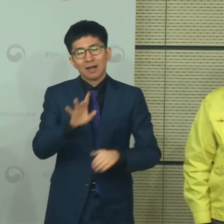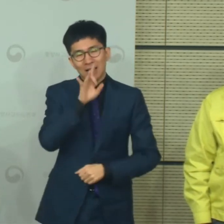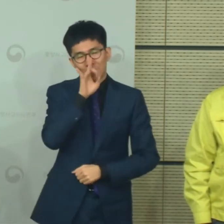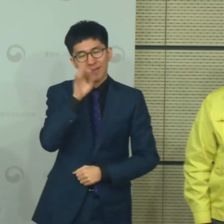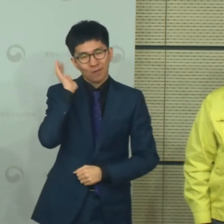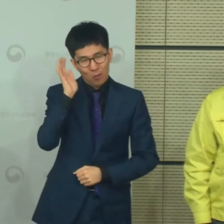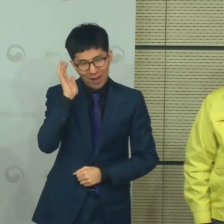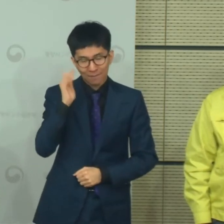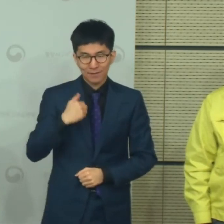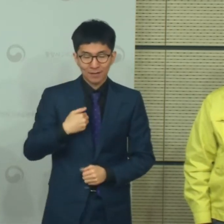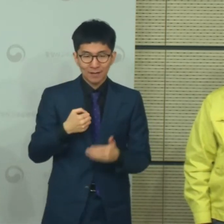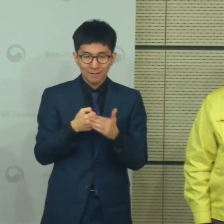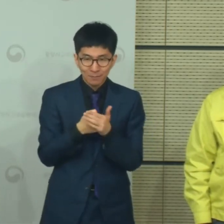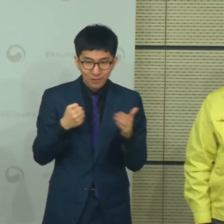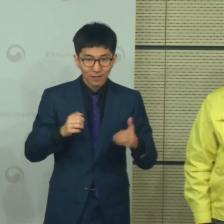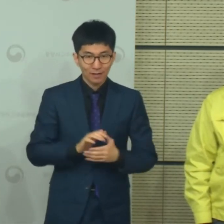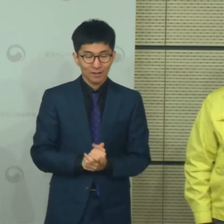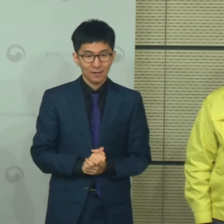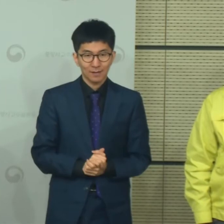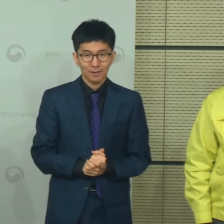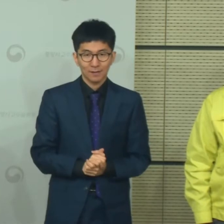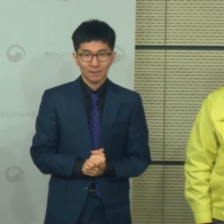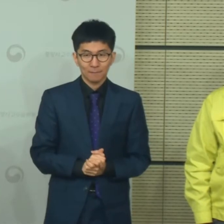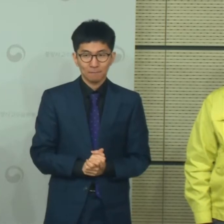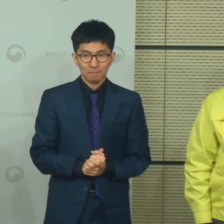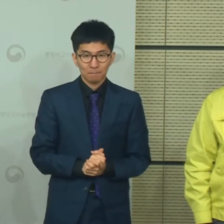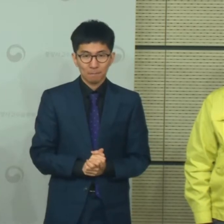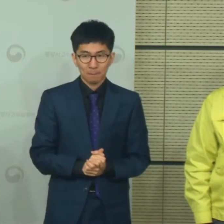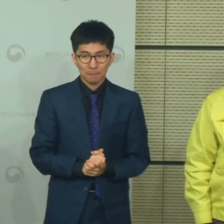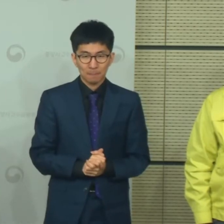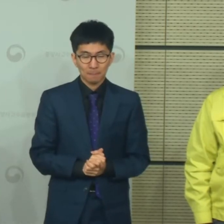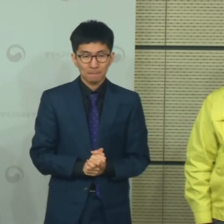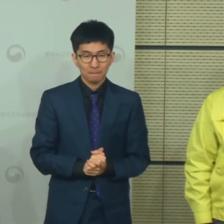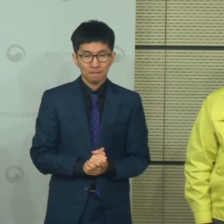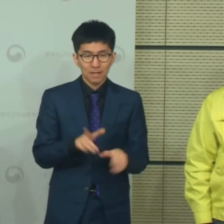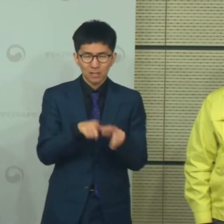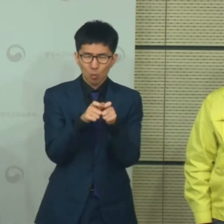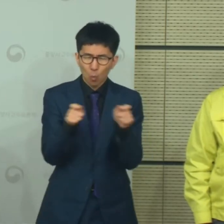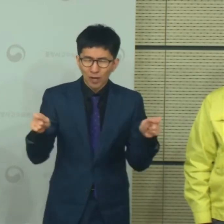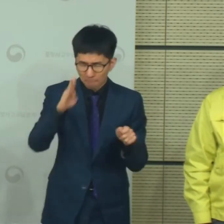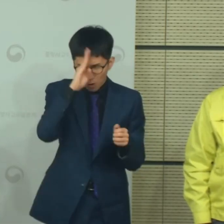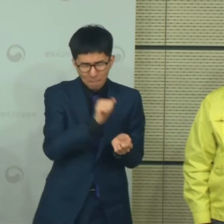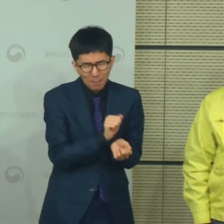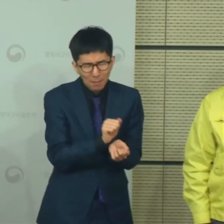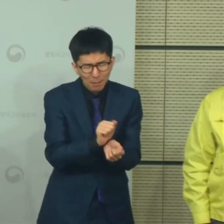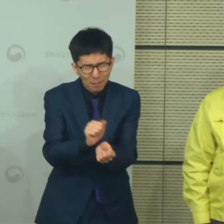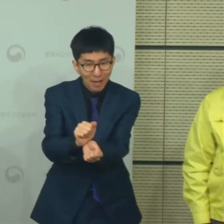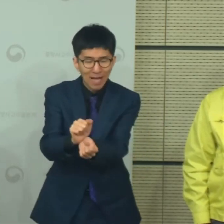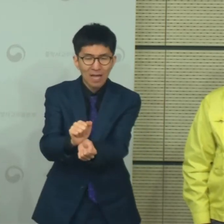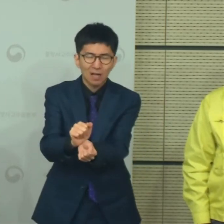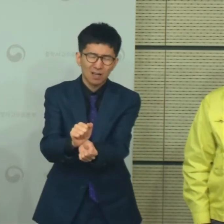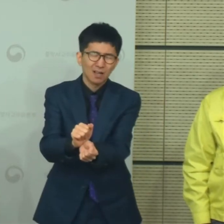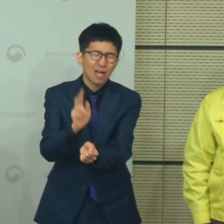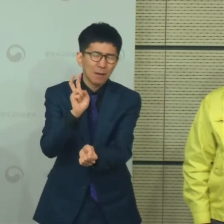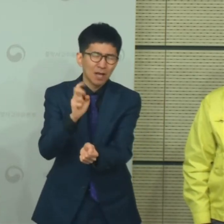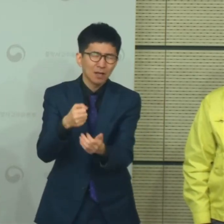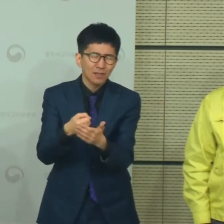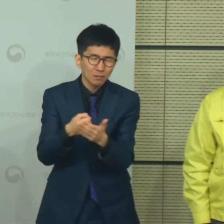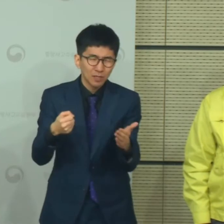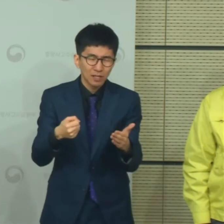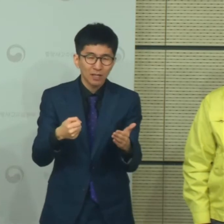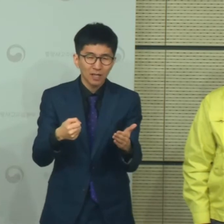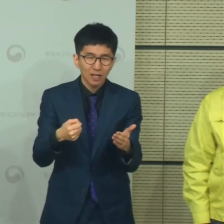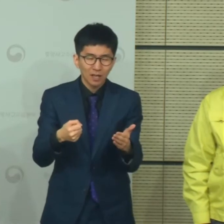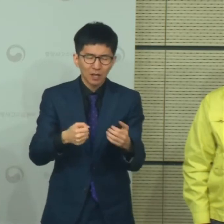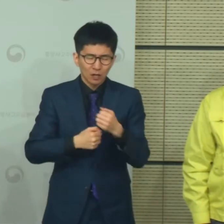조성해야 단시간 내에 끝나지 않을 이 감염병과의 전쟁을 이겨낼 수 있다라는